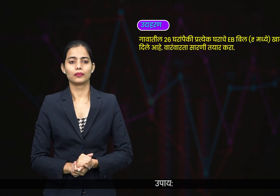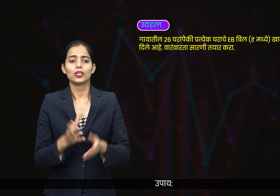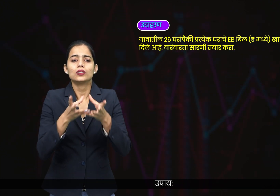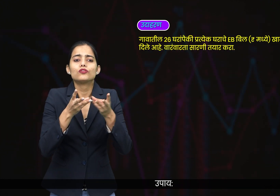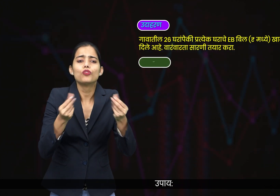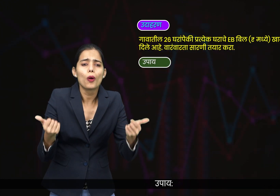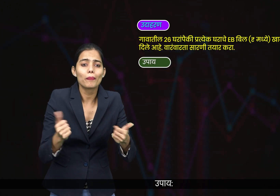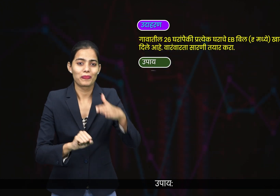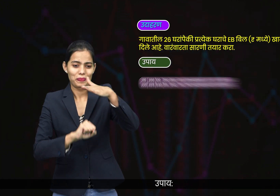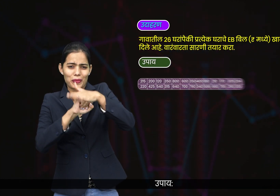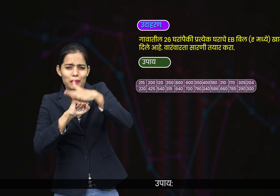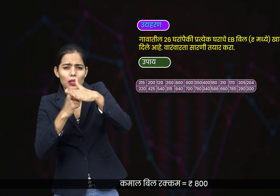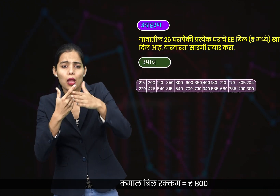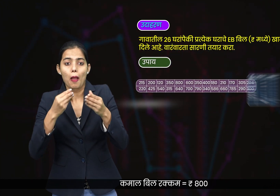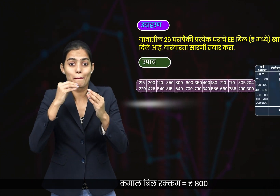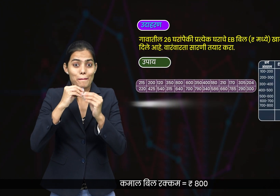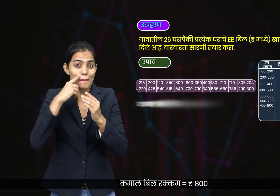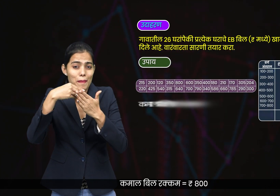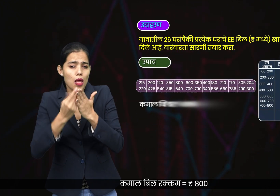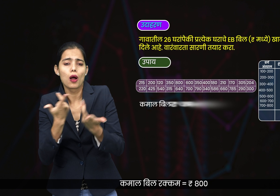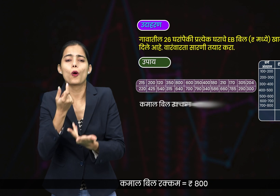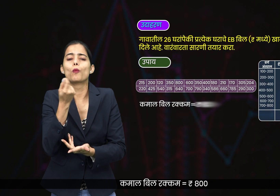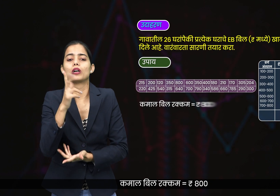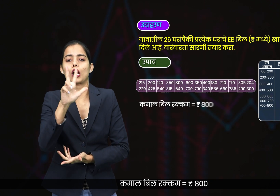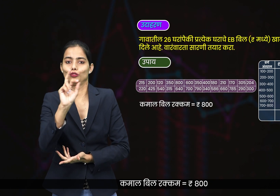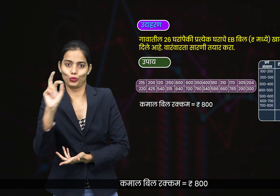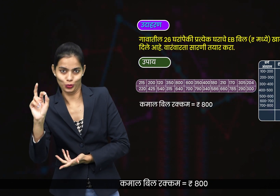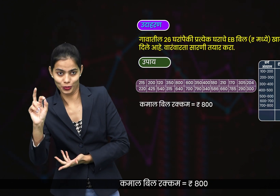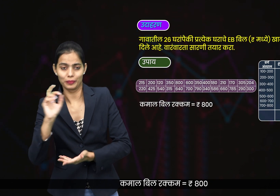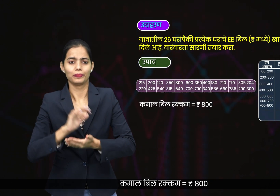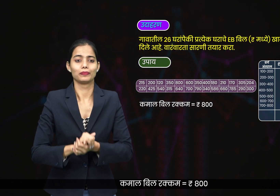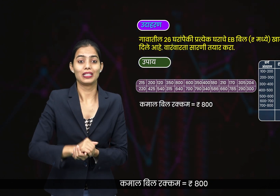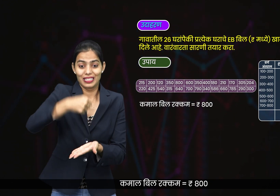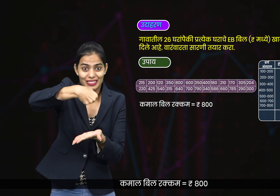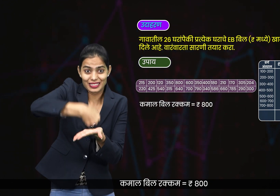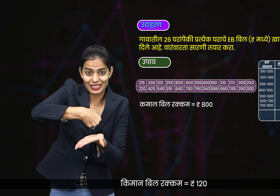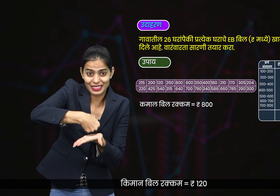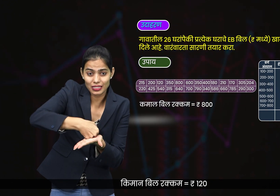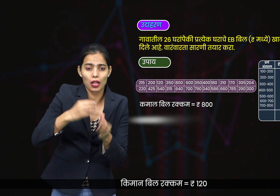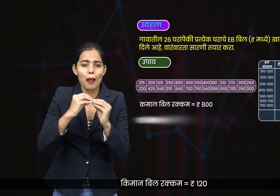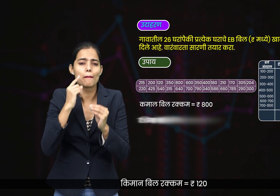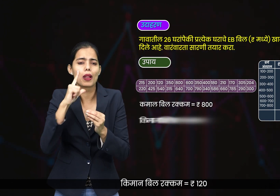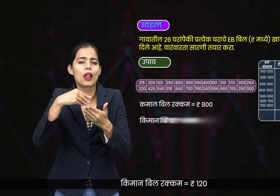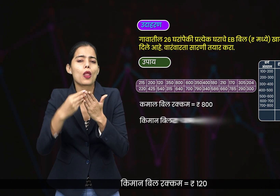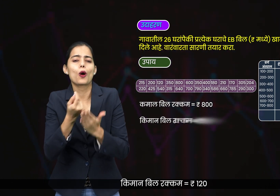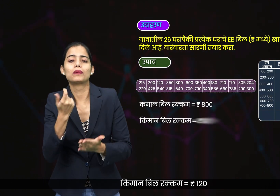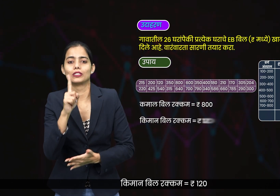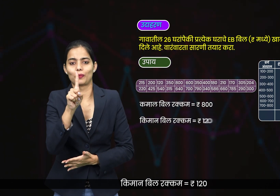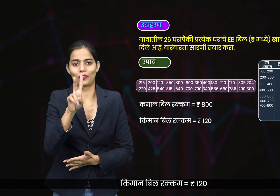उपाय. कमाल बिल रक्कम 800 रुपये, किमान बिल रक्कम